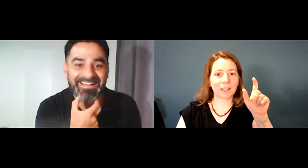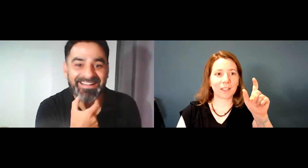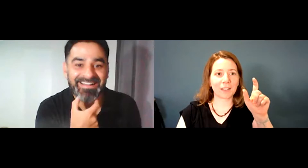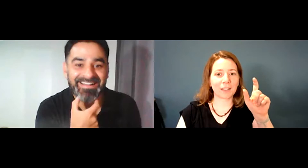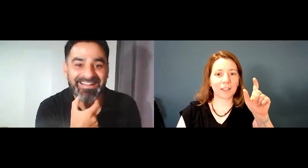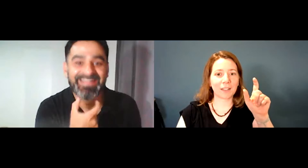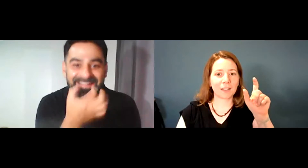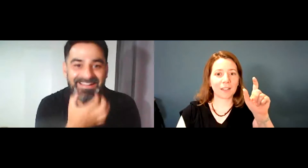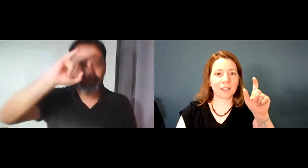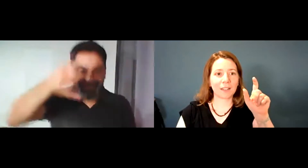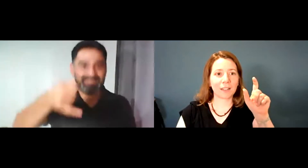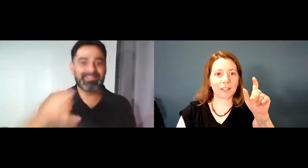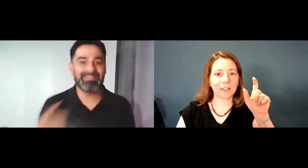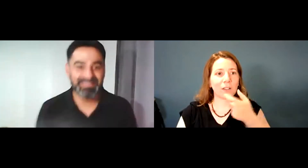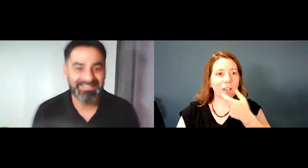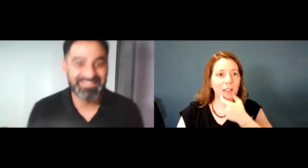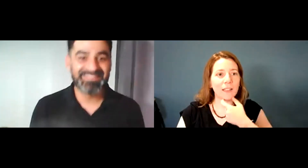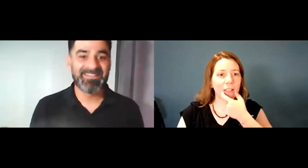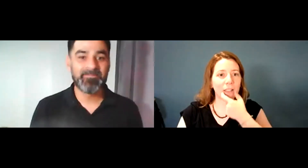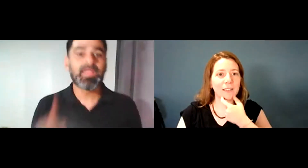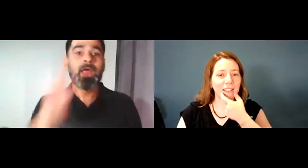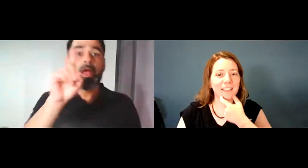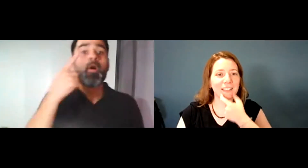¿Por qué? Ay.